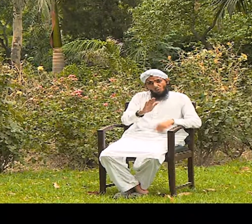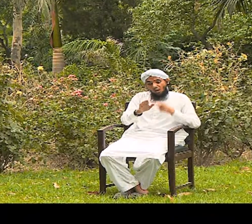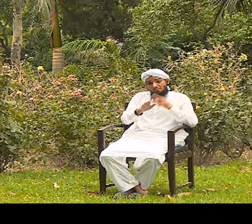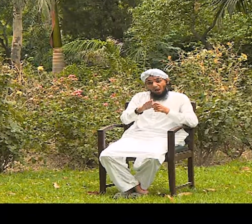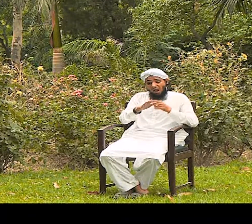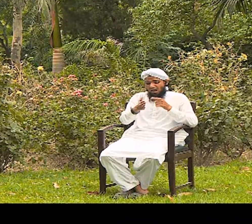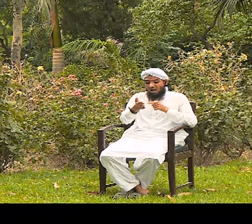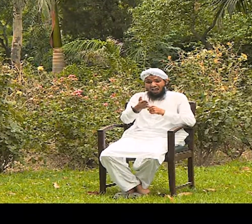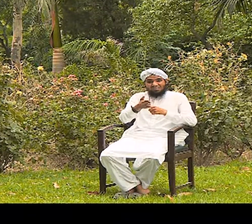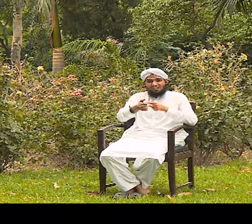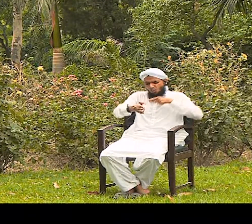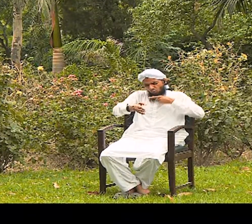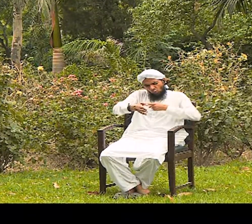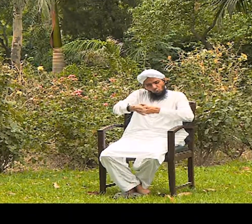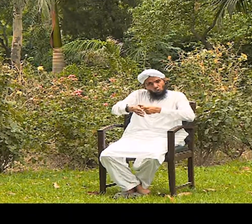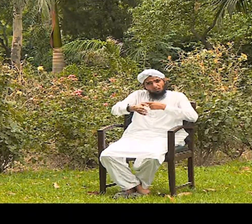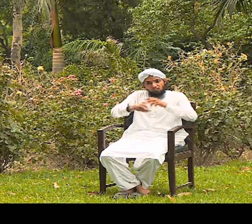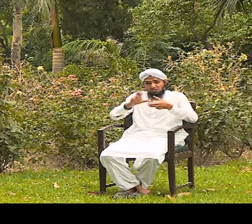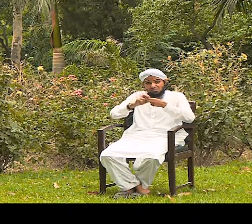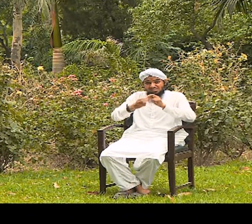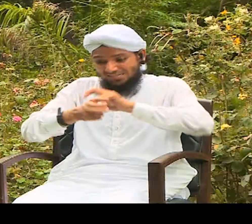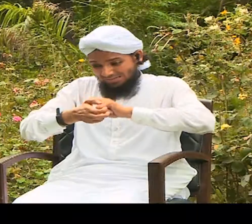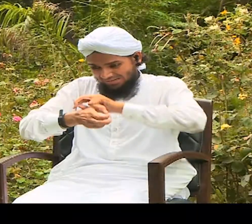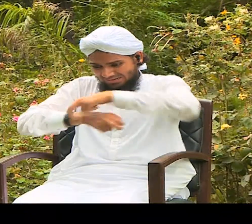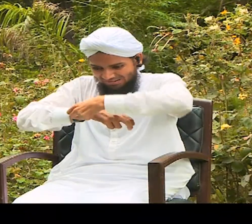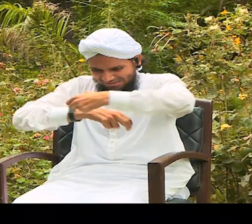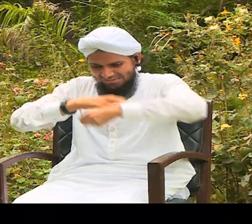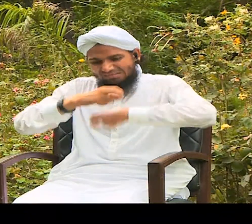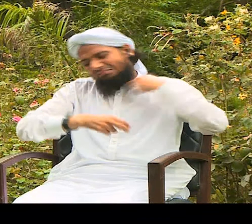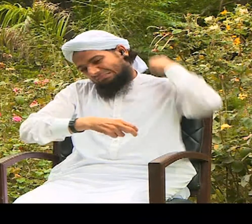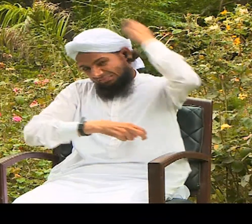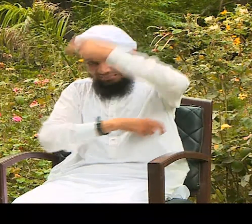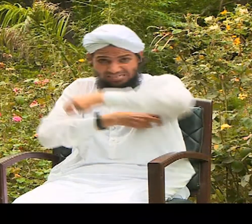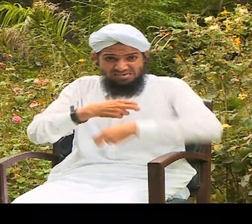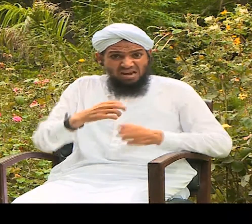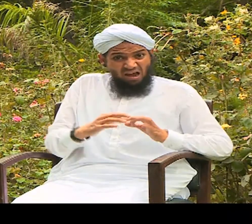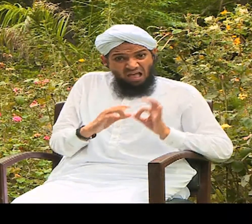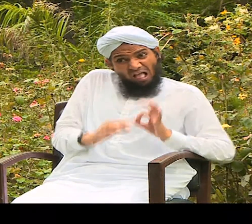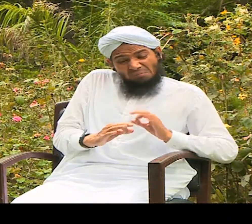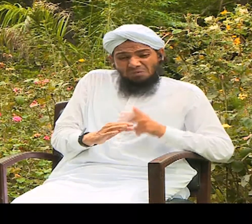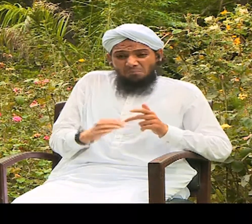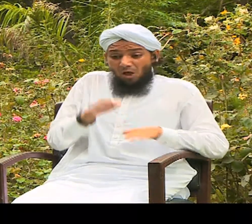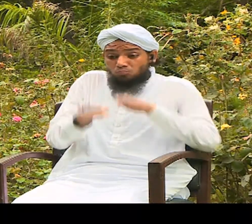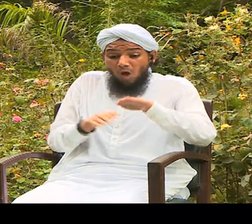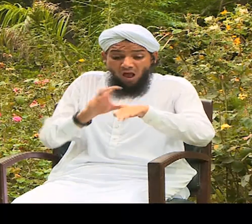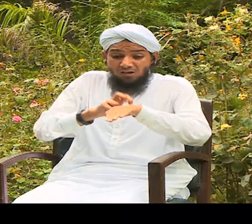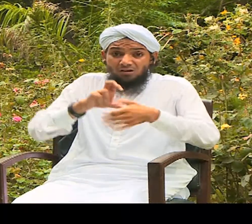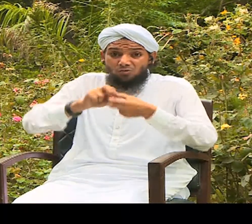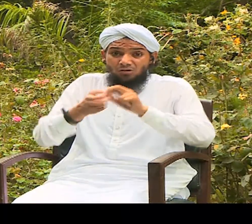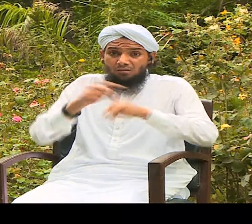نے اس ہاتھ کی ہڈی میں سوراخ کیا اور اس میں زنجیر ڈال کر گلے میں لٹکا لیا، پھر اپنے دونوں پاؤں میں بھی